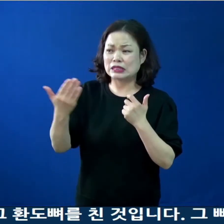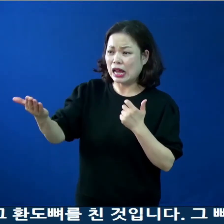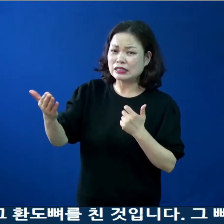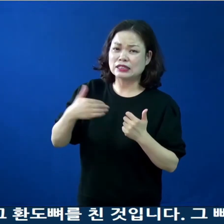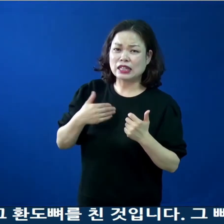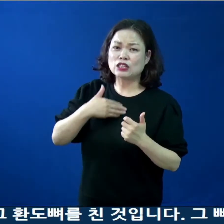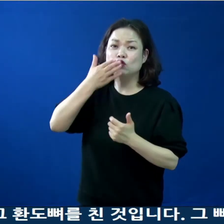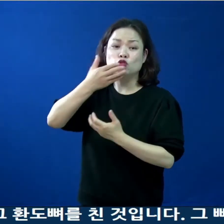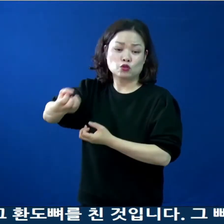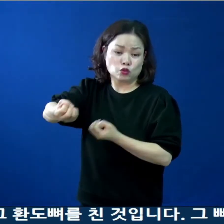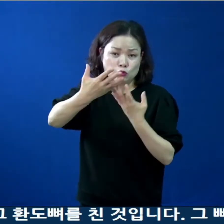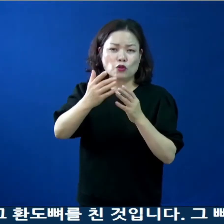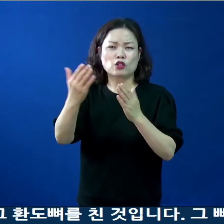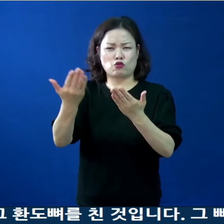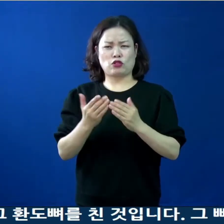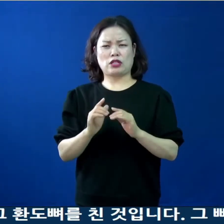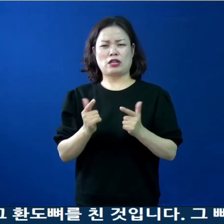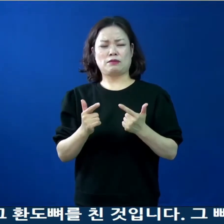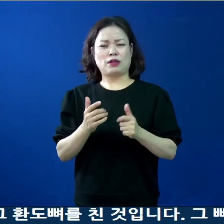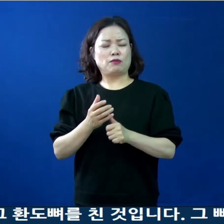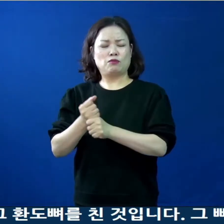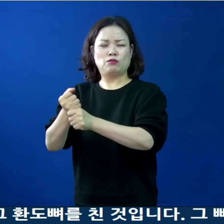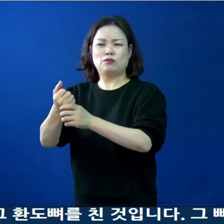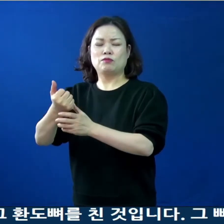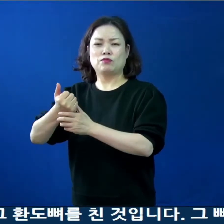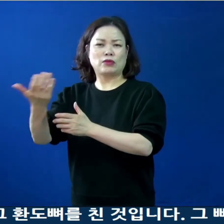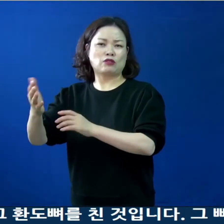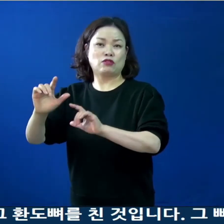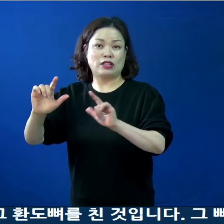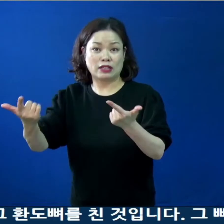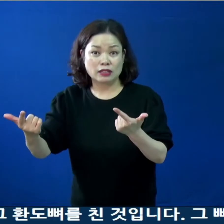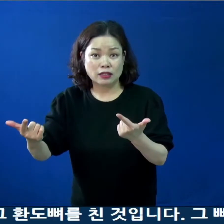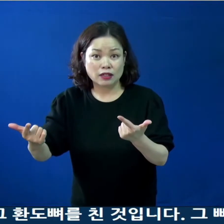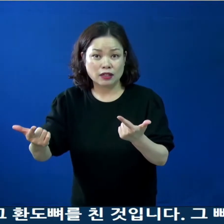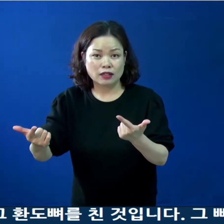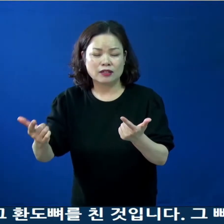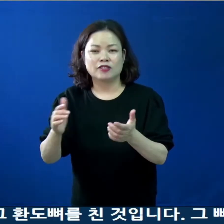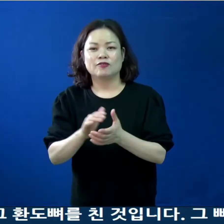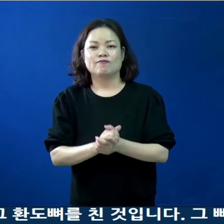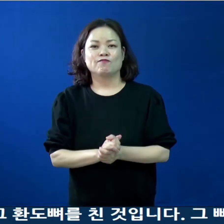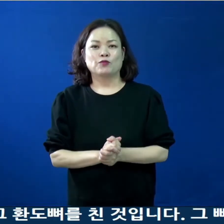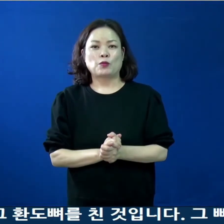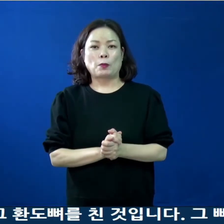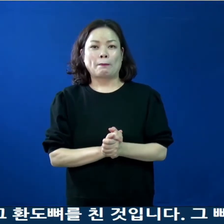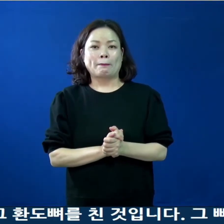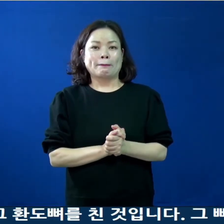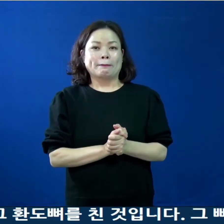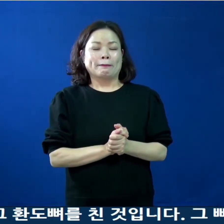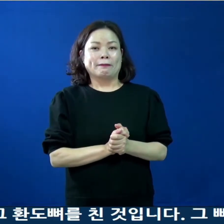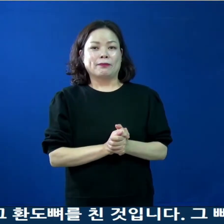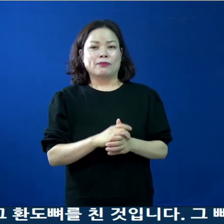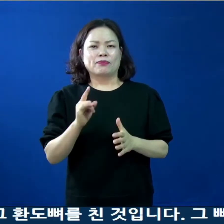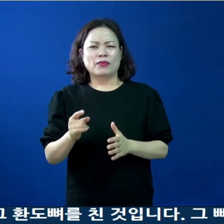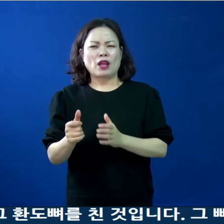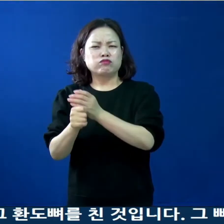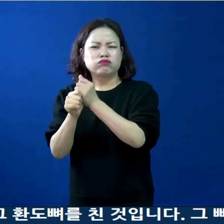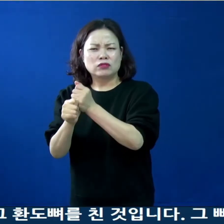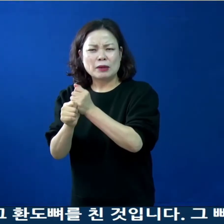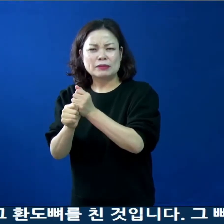당신이 내게 축복하지 아니하면 가게 하지 아니하겠나이다. 아멘. 이